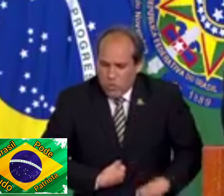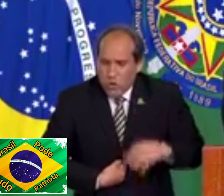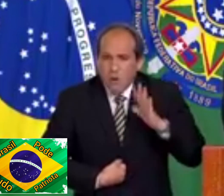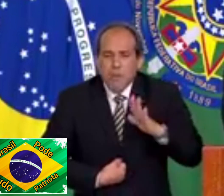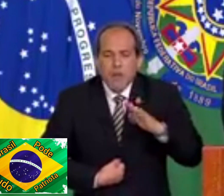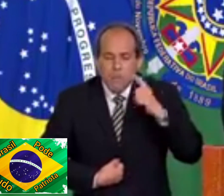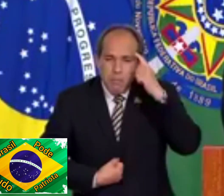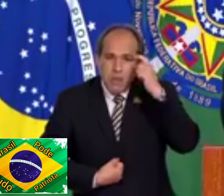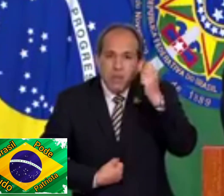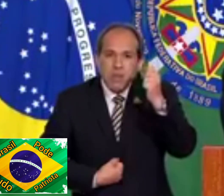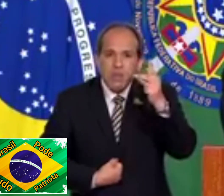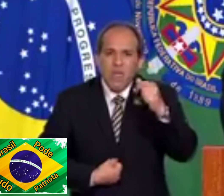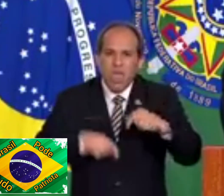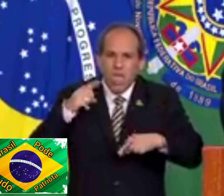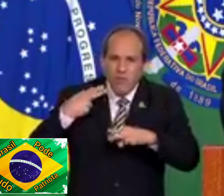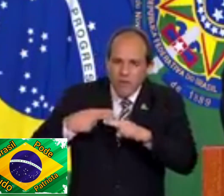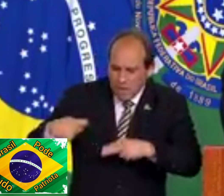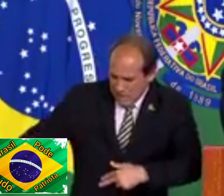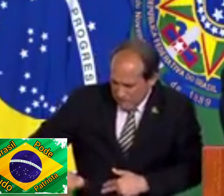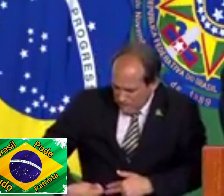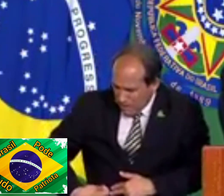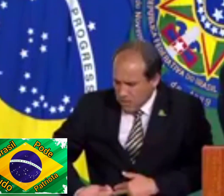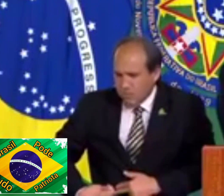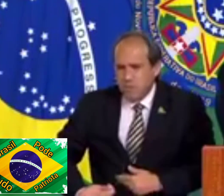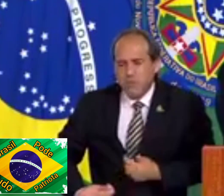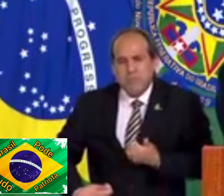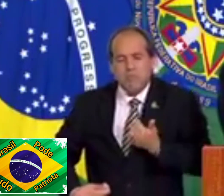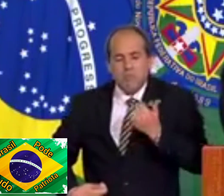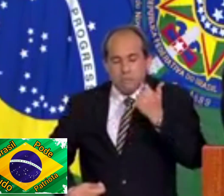fosse uma facada. Eu estava consciente.